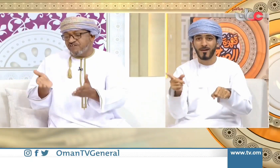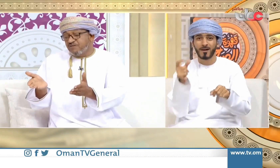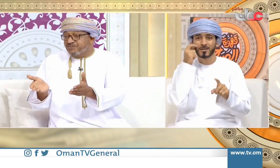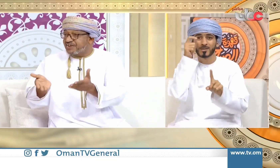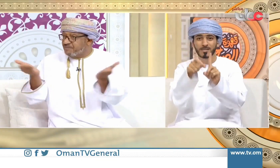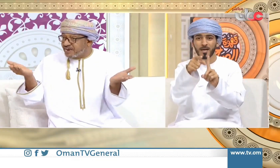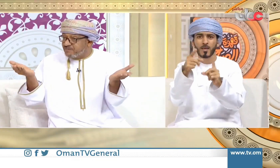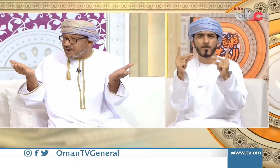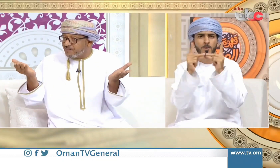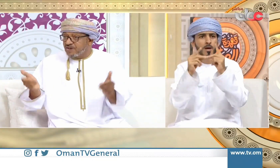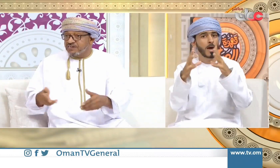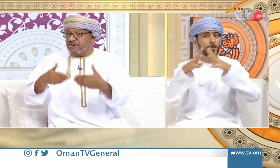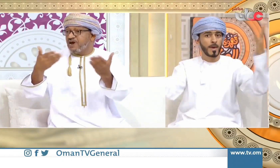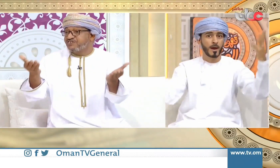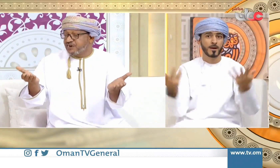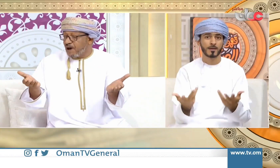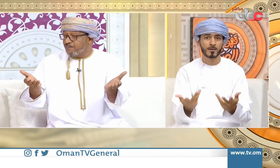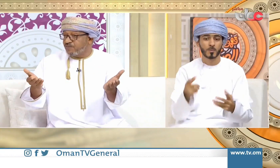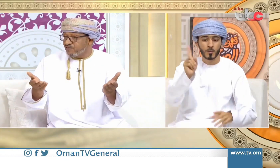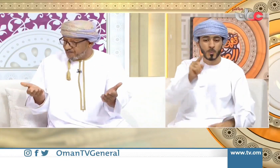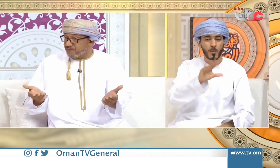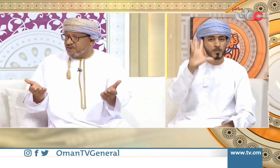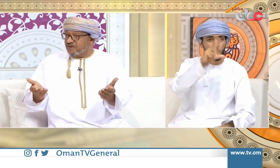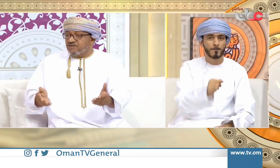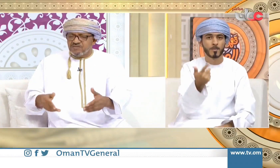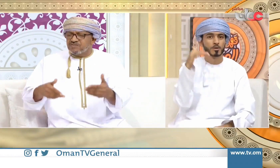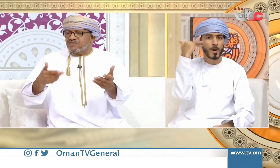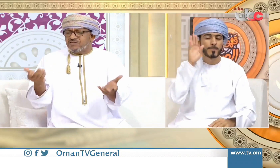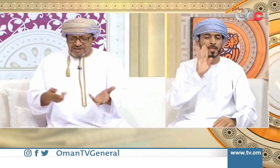ثاني، وهذا فيلم تخص كبير كبير تعليم الشباب